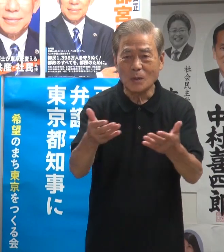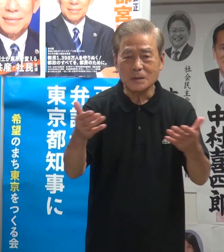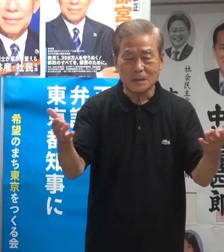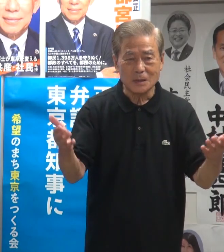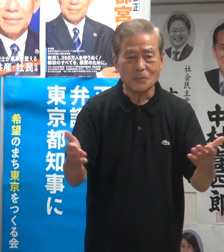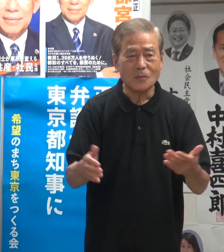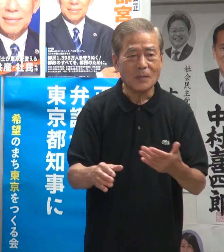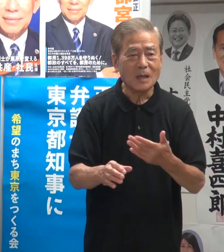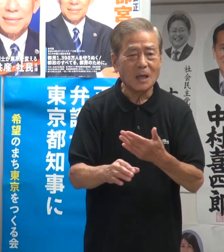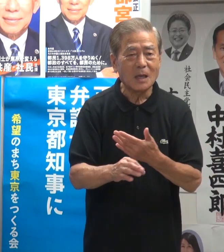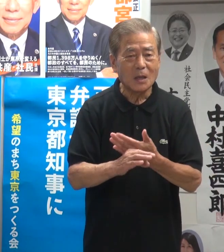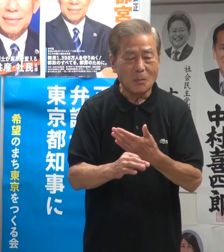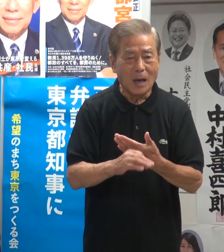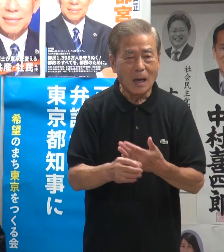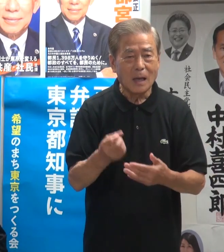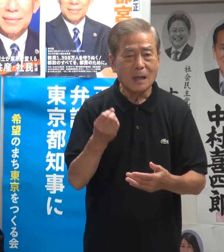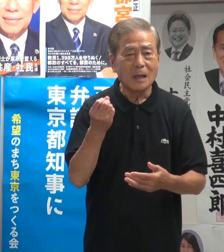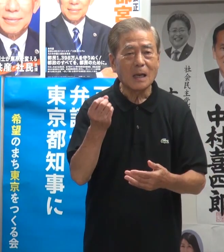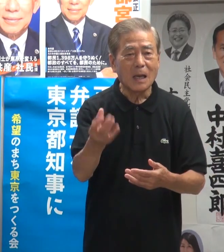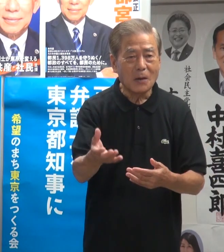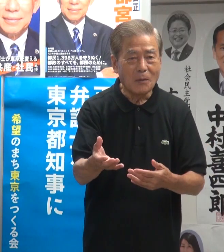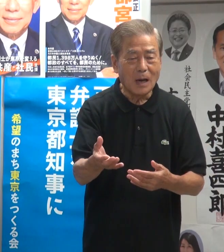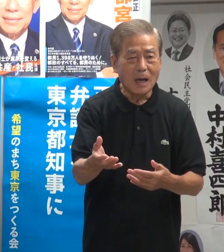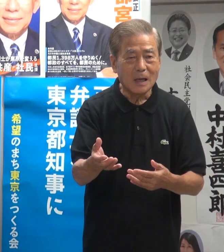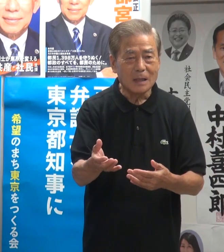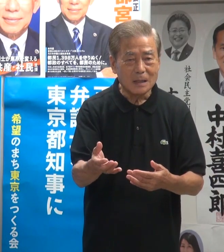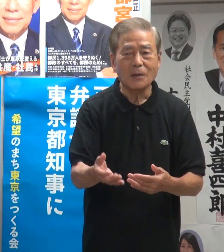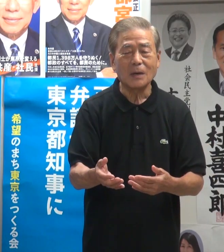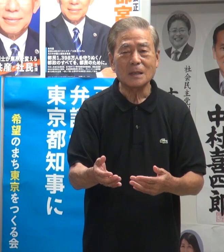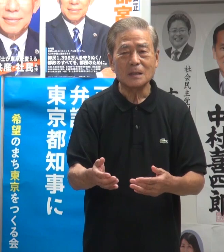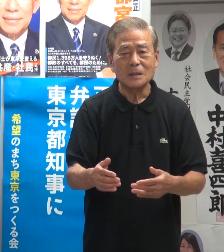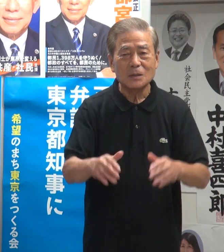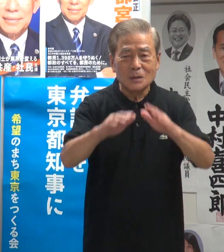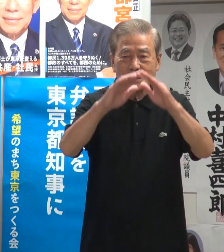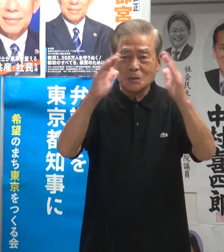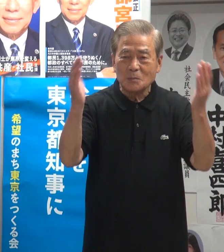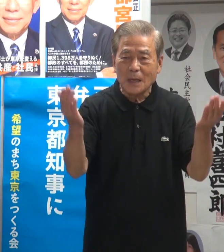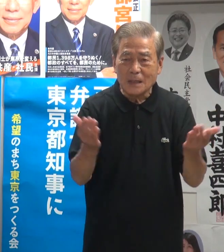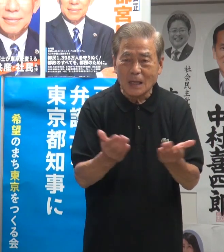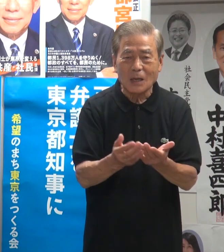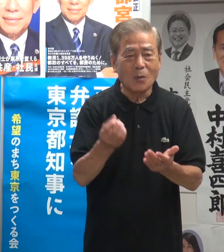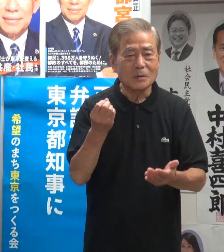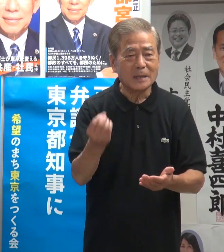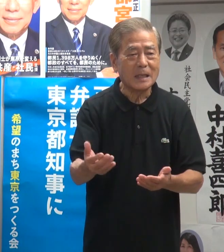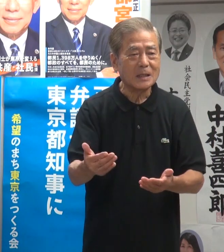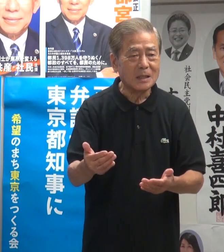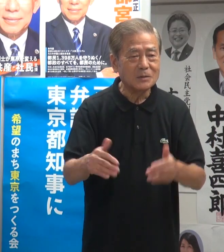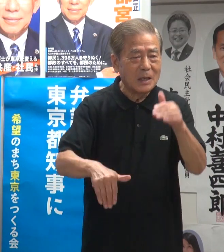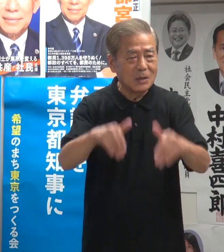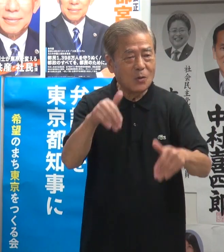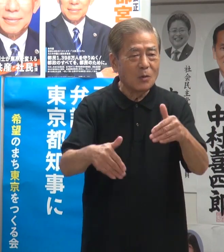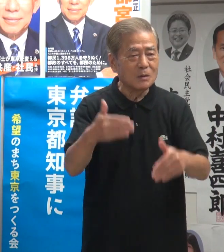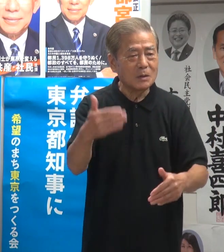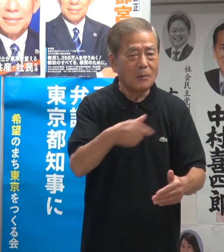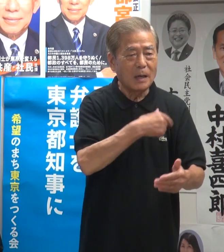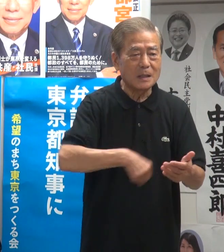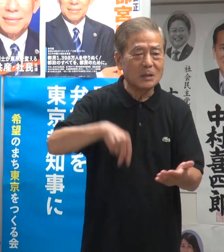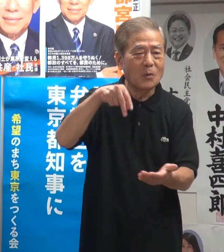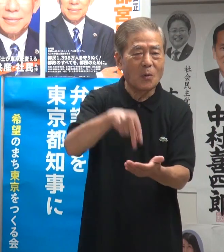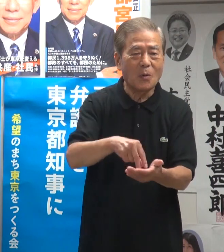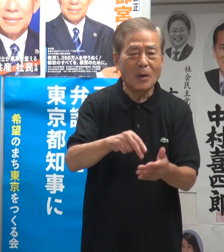衆議院の候補者はいくつか候補者出してますけど、全ての選挙区にまだ出してないんじゃないかと思います